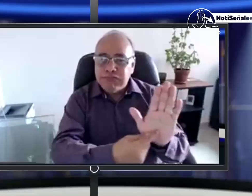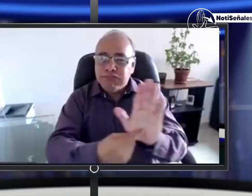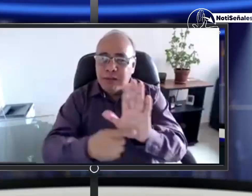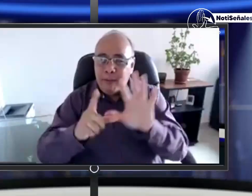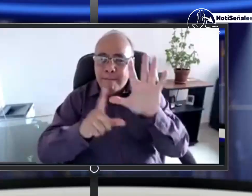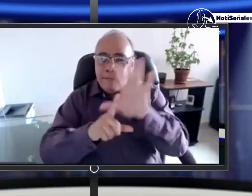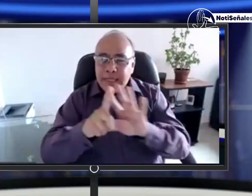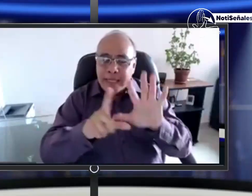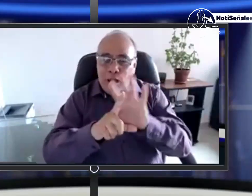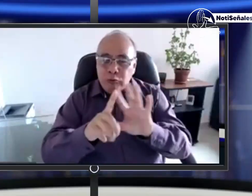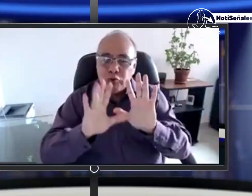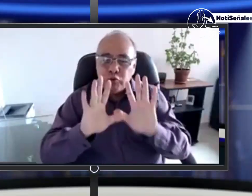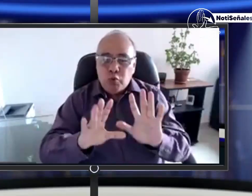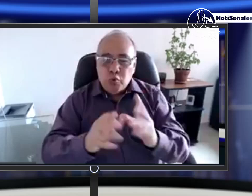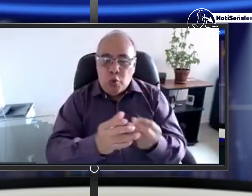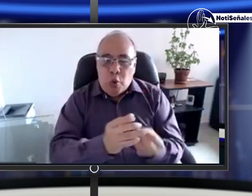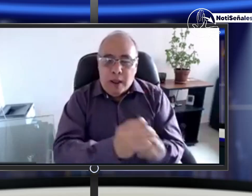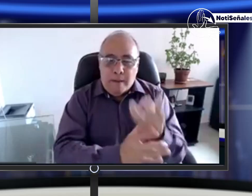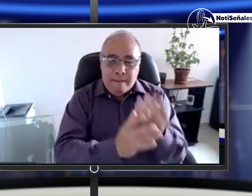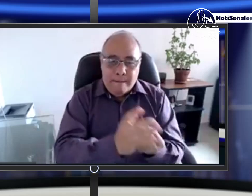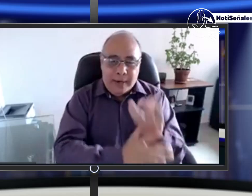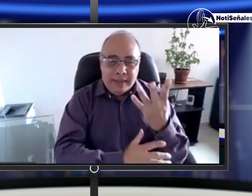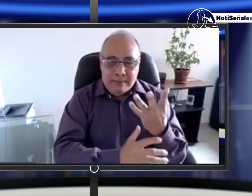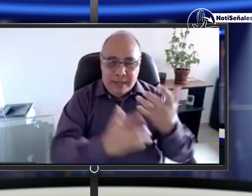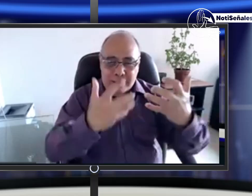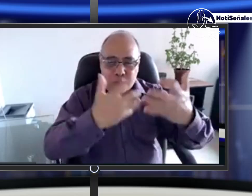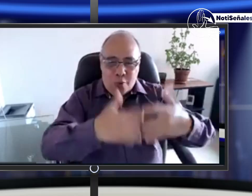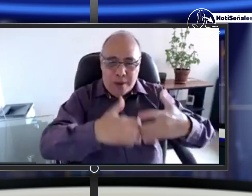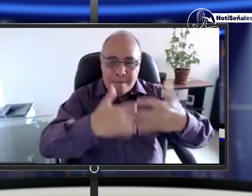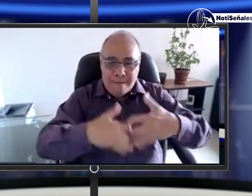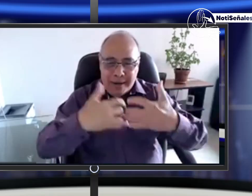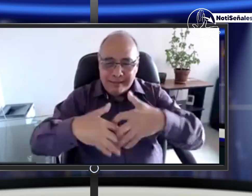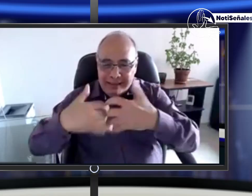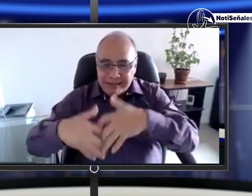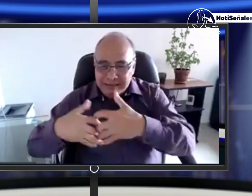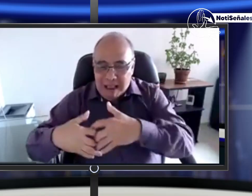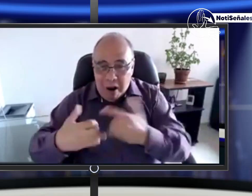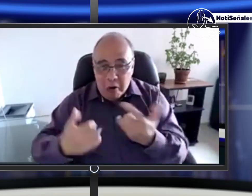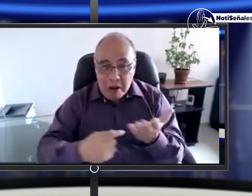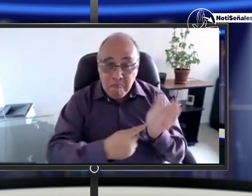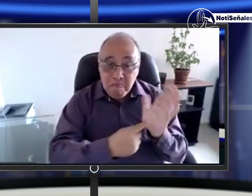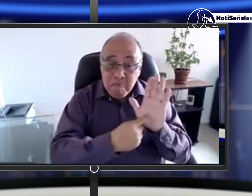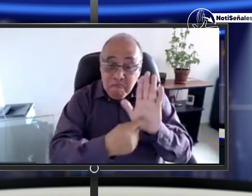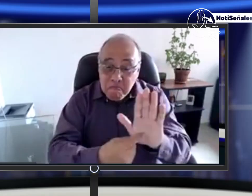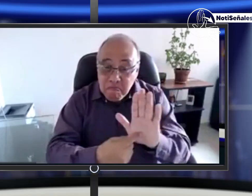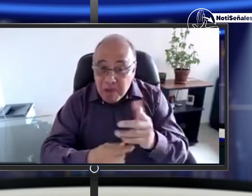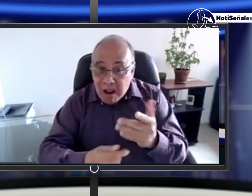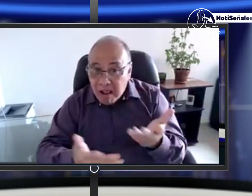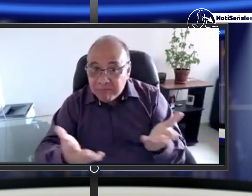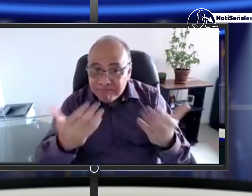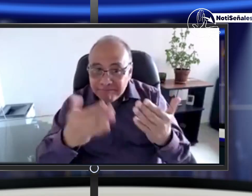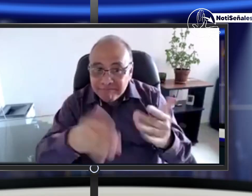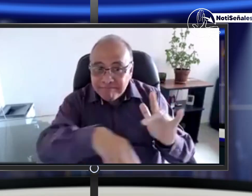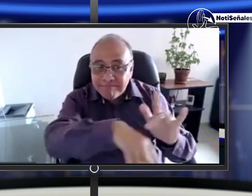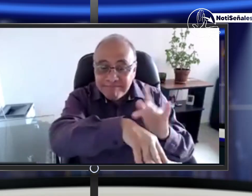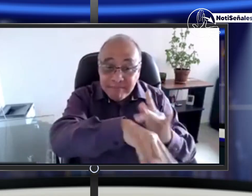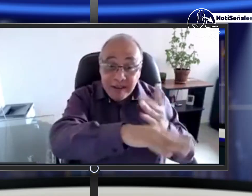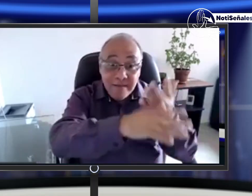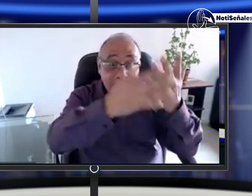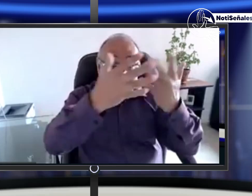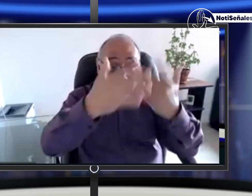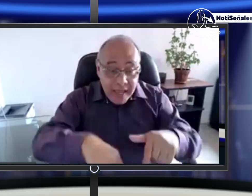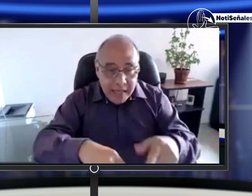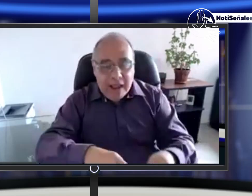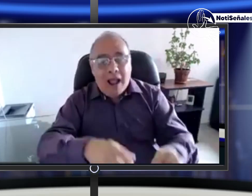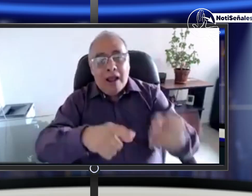un video que tenemos para la comunidad y que tiene que ver con un emprendimiento desde la ciudad de Pasto. Así